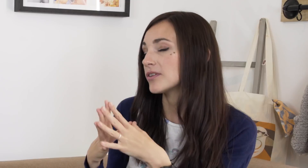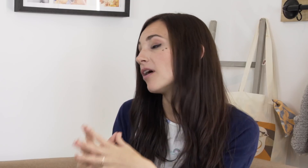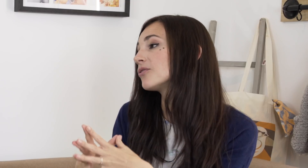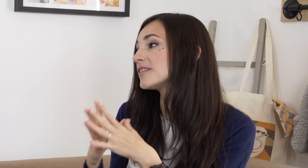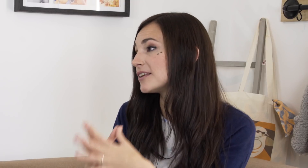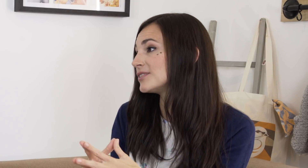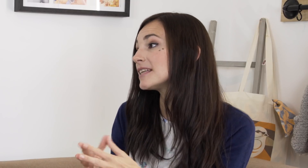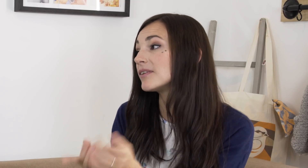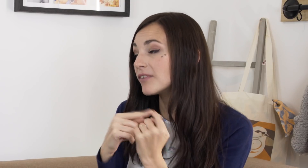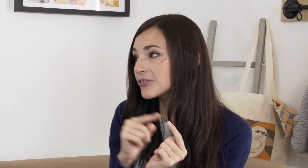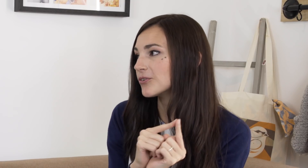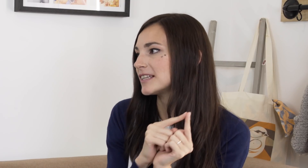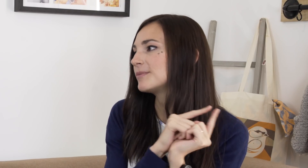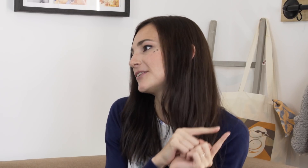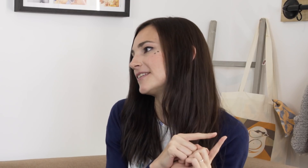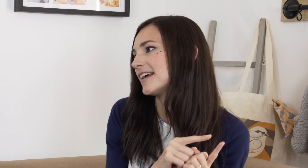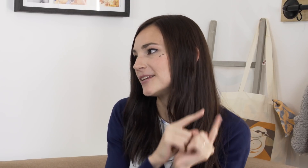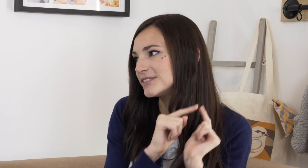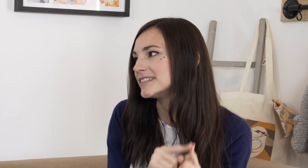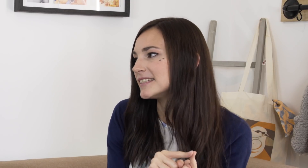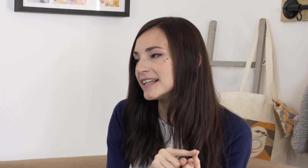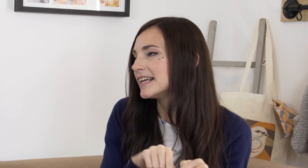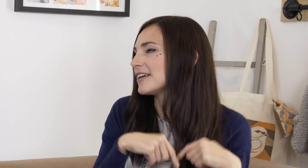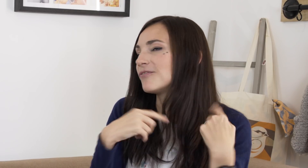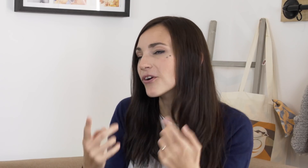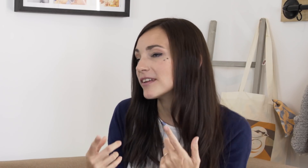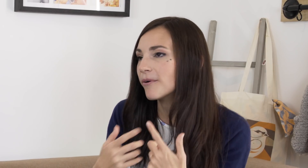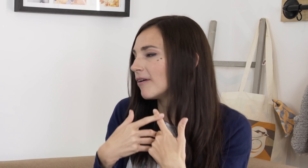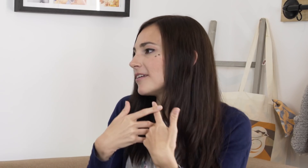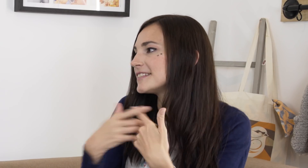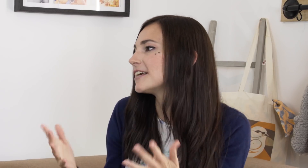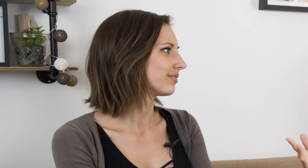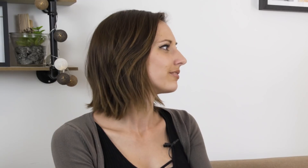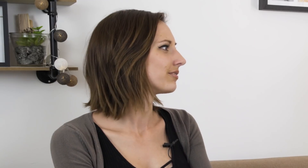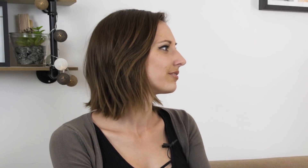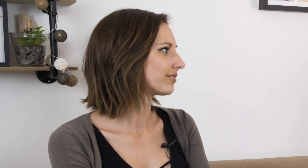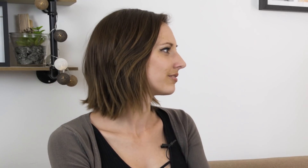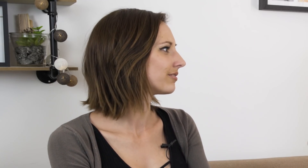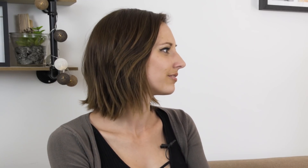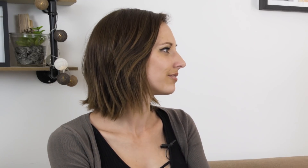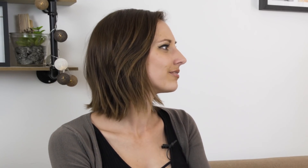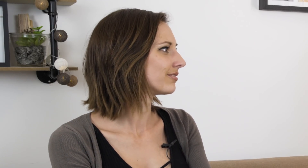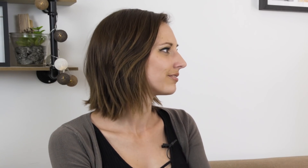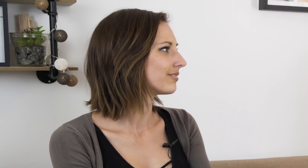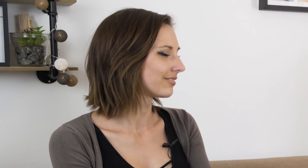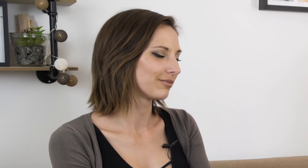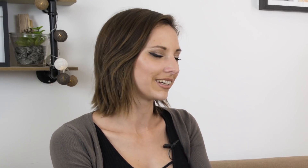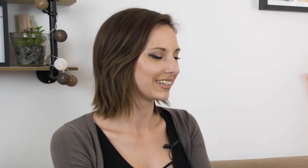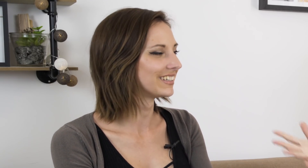savoir qu'aux États-Unis, ça fait 20 ans que cette méthode elle est utilisée. Et forcément, s'il y avait un retard de langage, on le saurait. Ouais. Voilà,